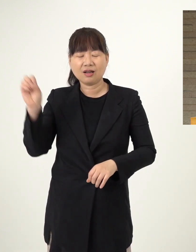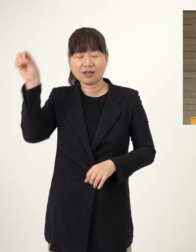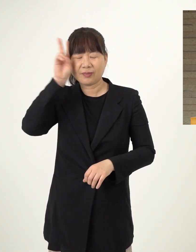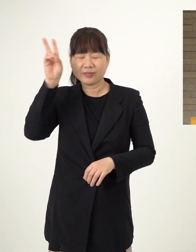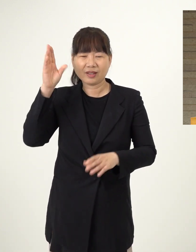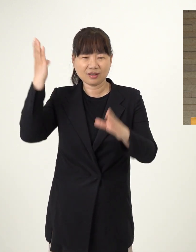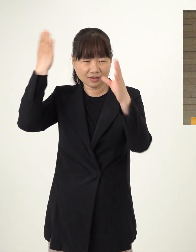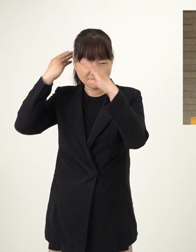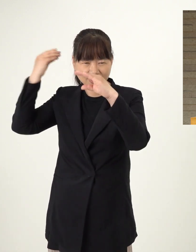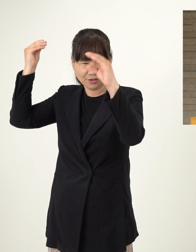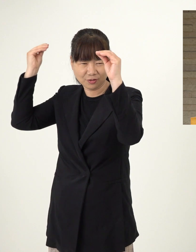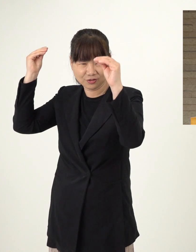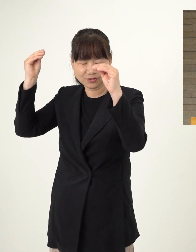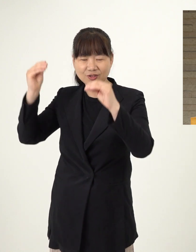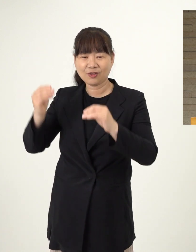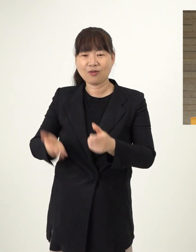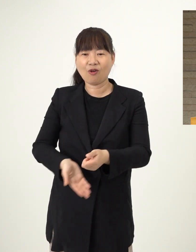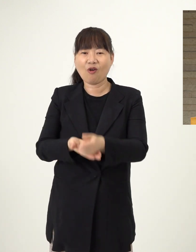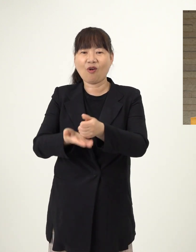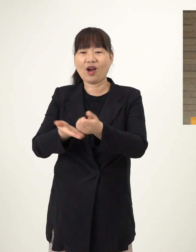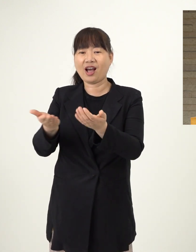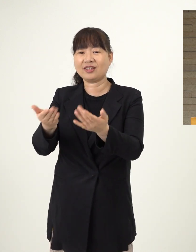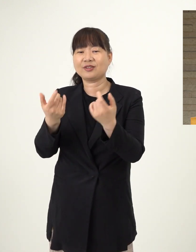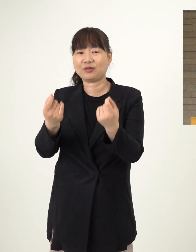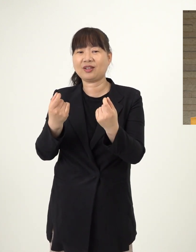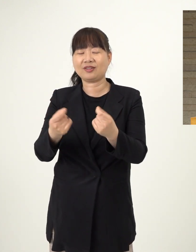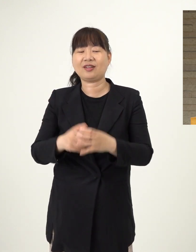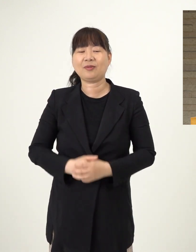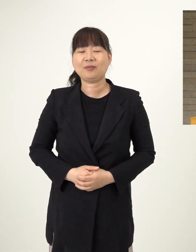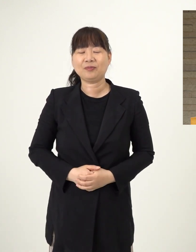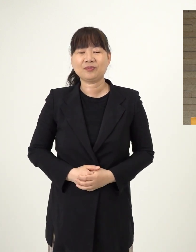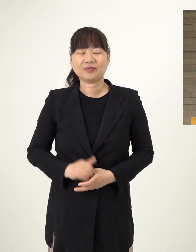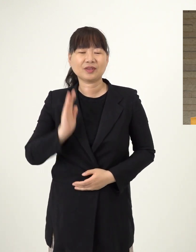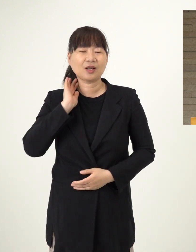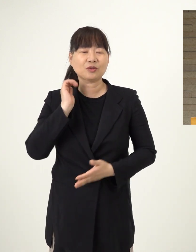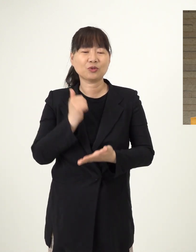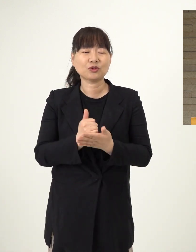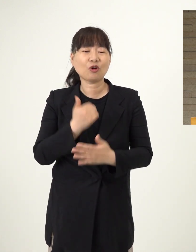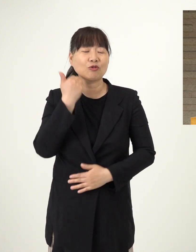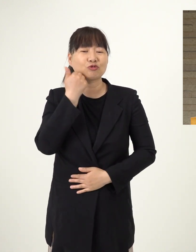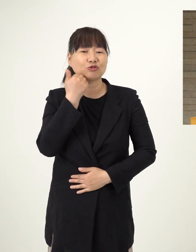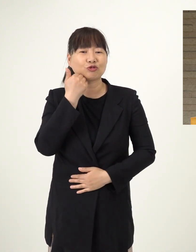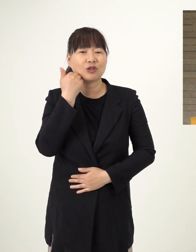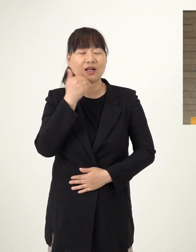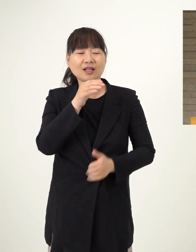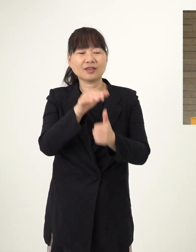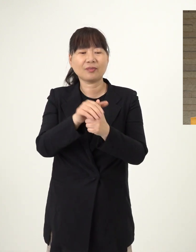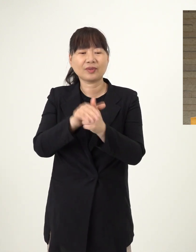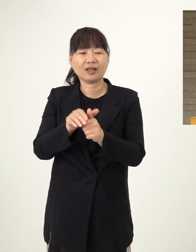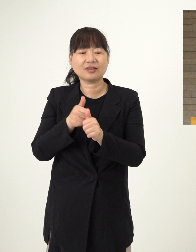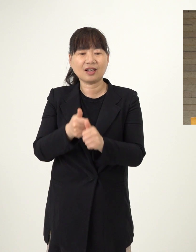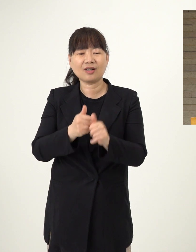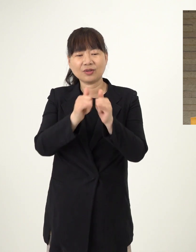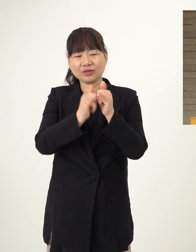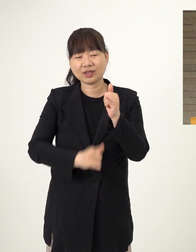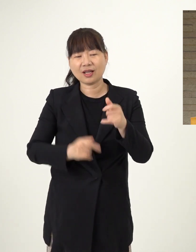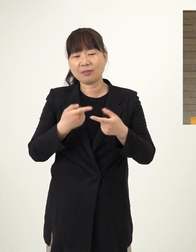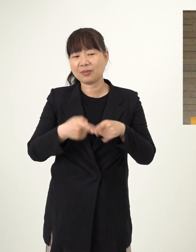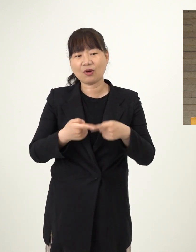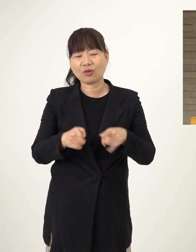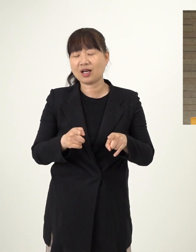그래요. 정권의 부침에 따라서 역사의 평가라는 게 달라져요.